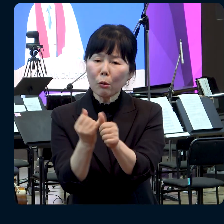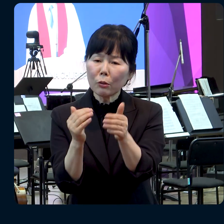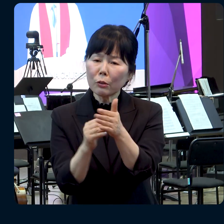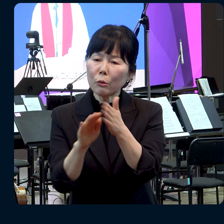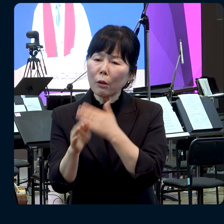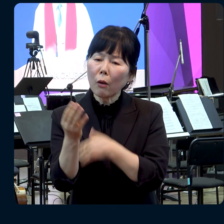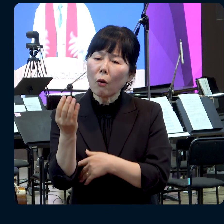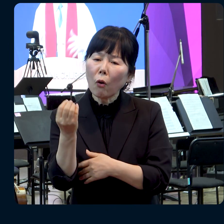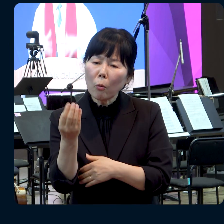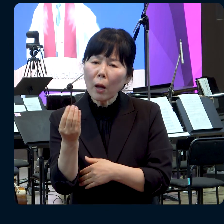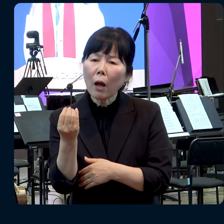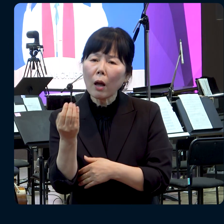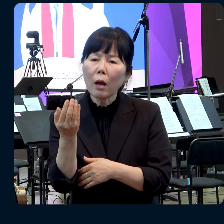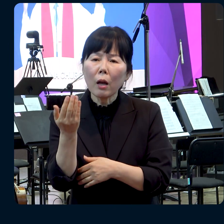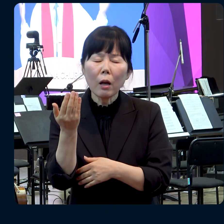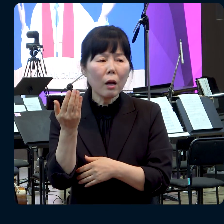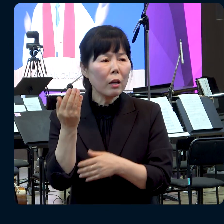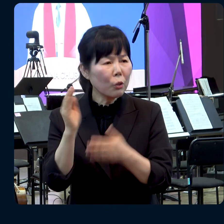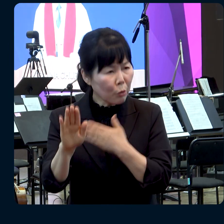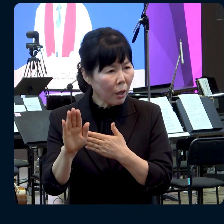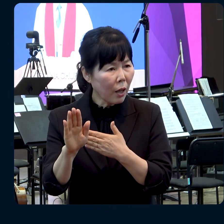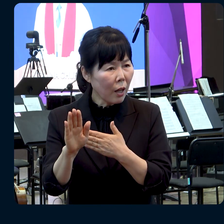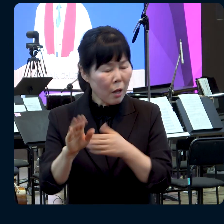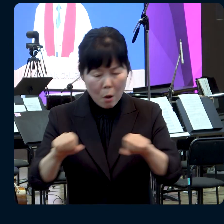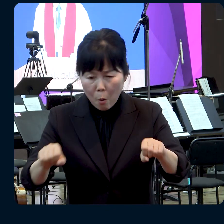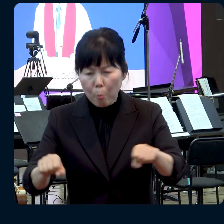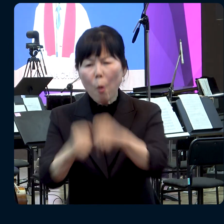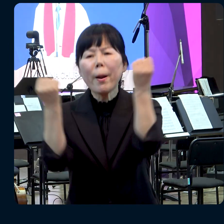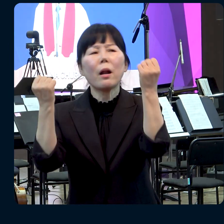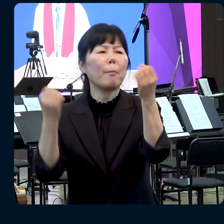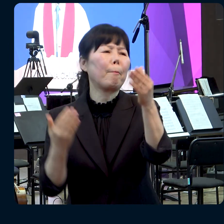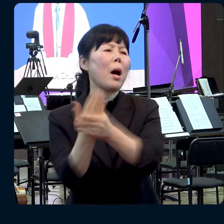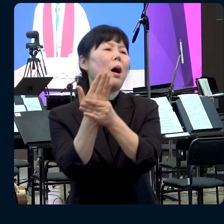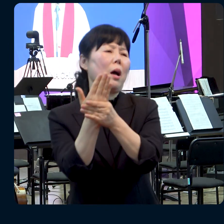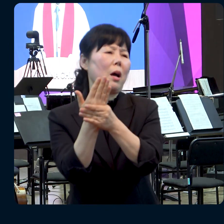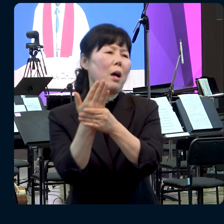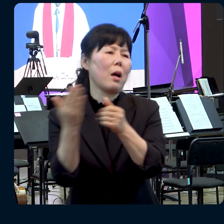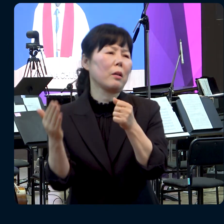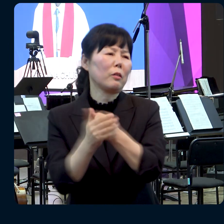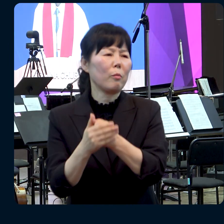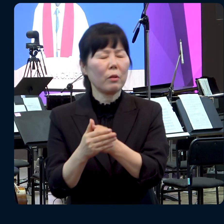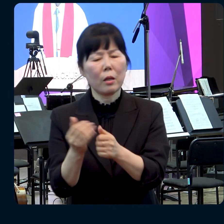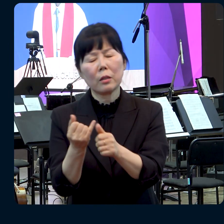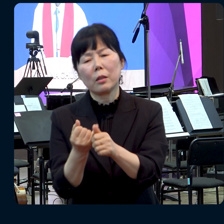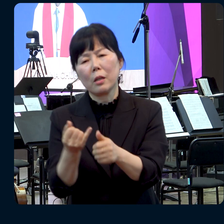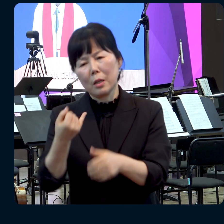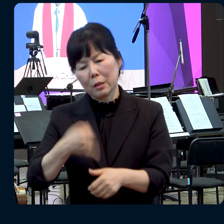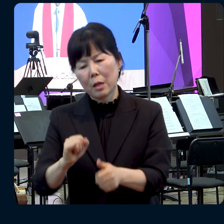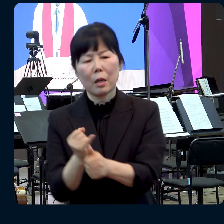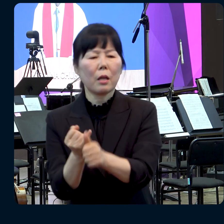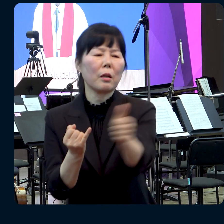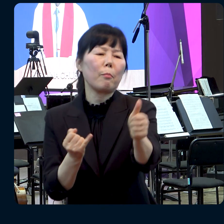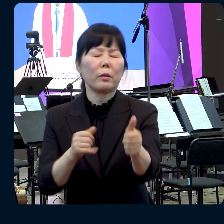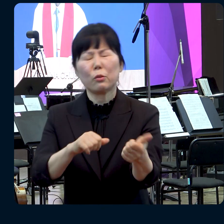되어서 큰 폭발 사고가 일어나면서 그 사위가 목숨을 잃었습니다.